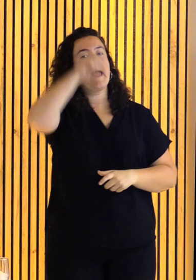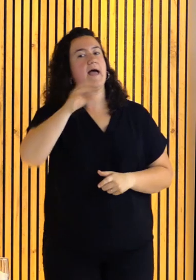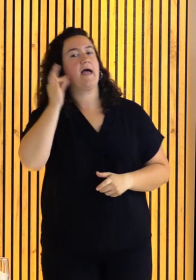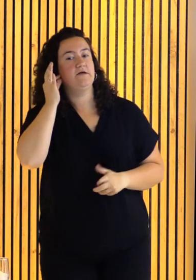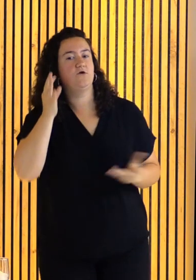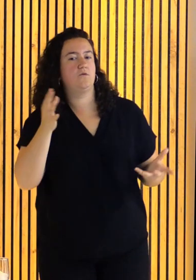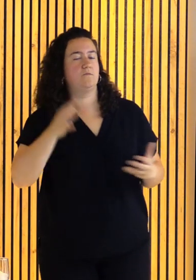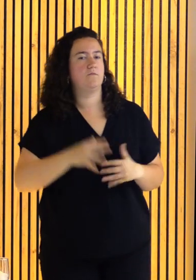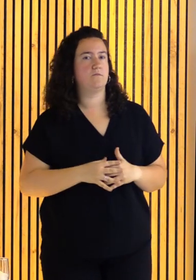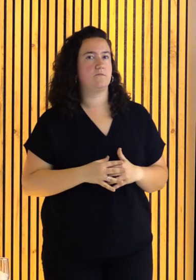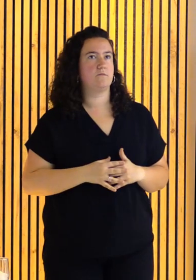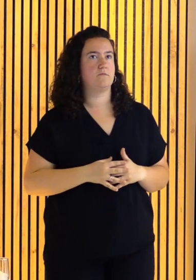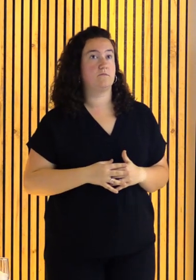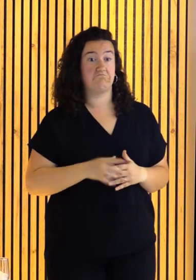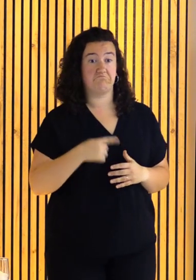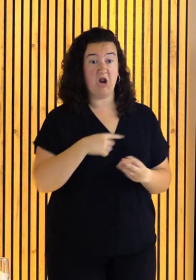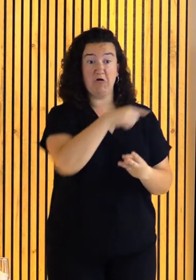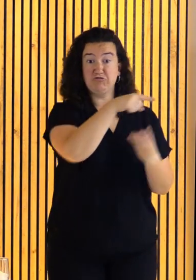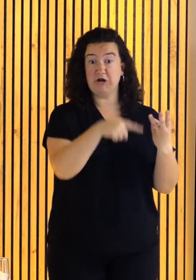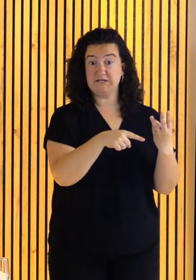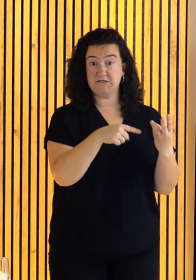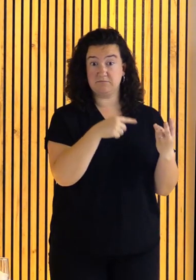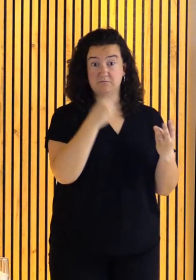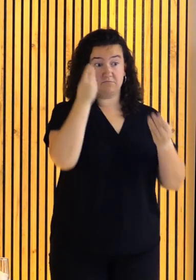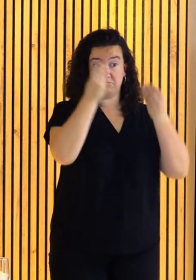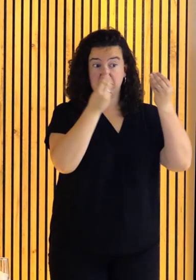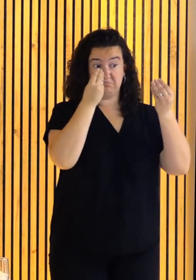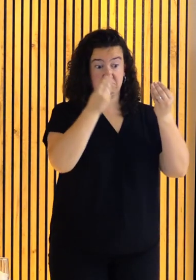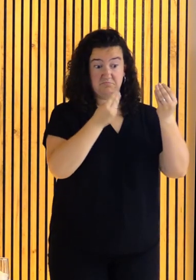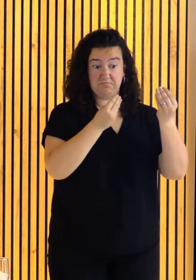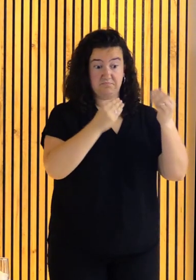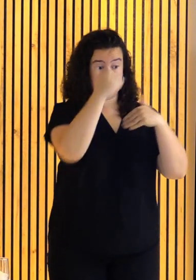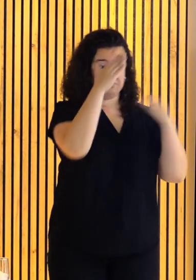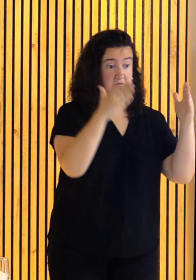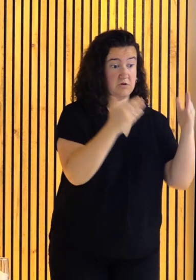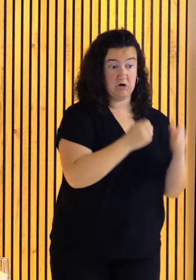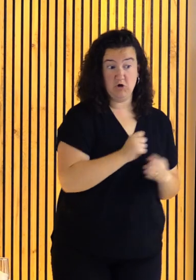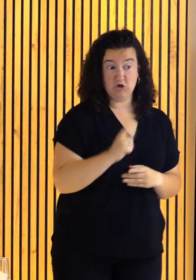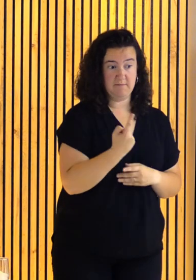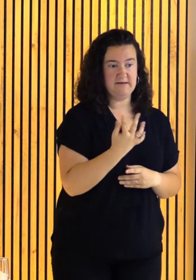dira pixka gehien konsideratzen direnak eta beste asko horrere bazterren usten dira